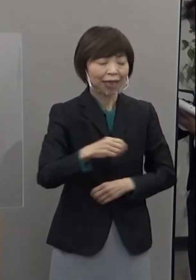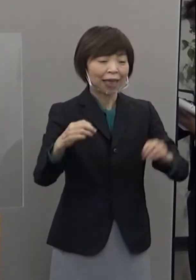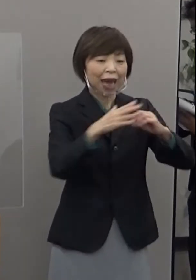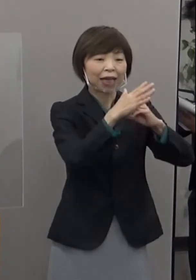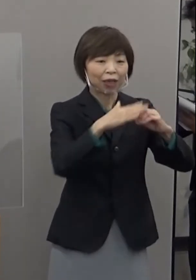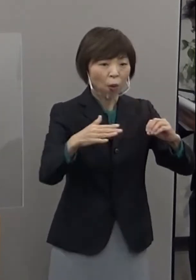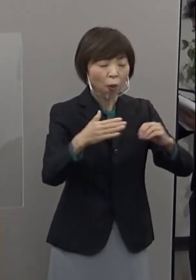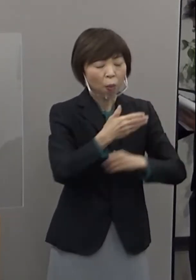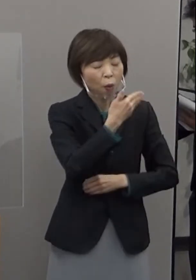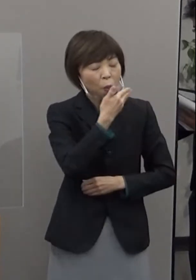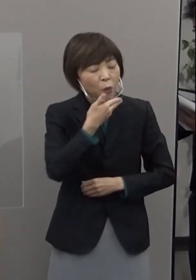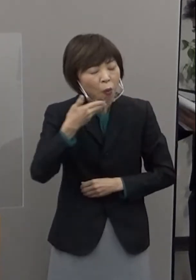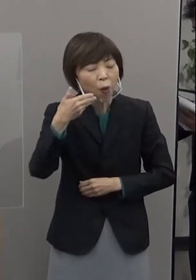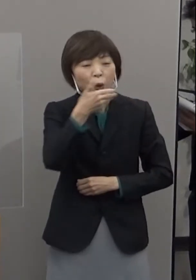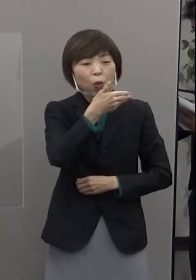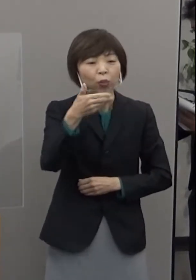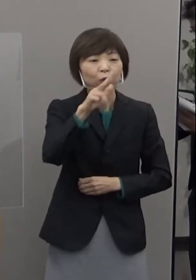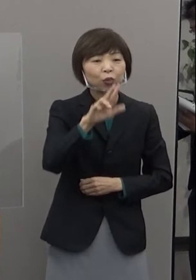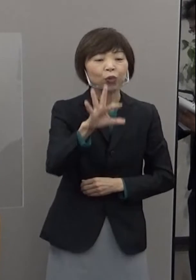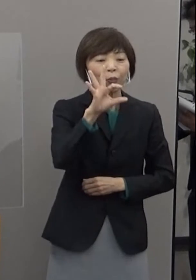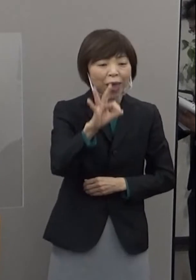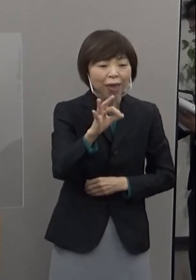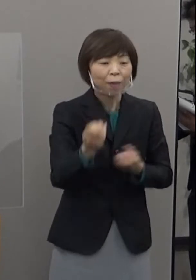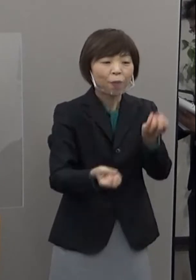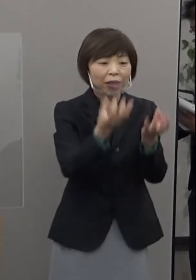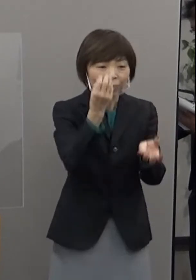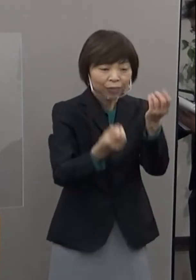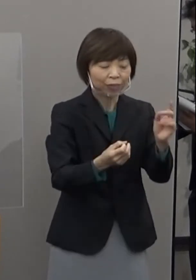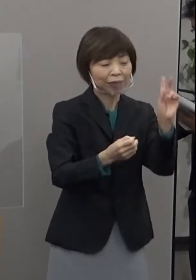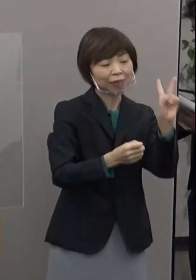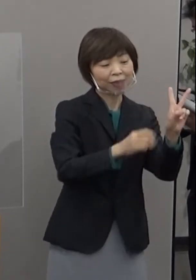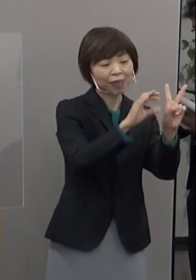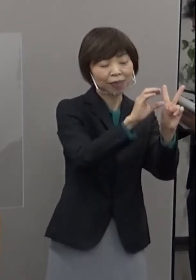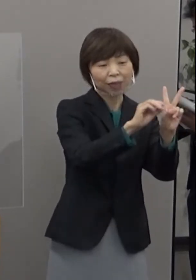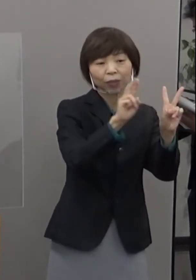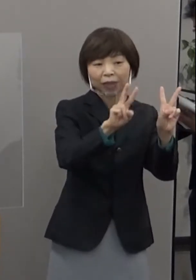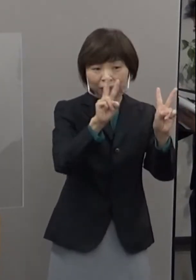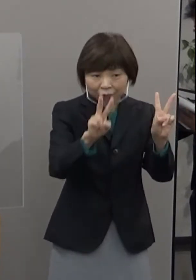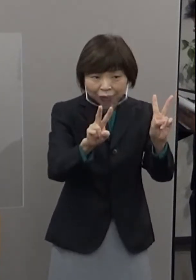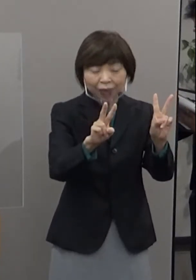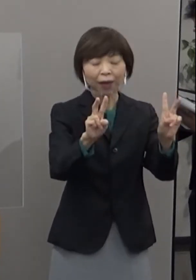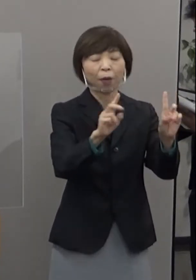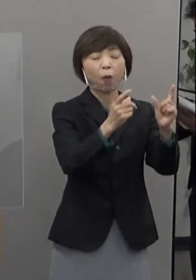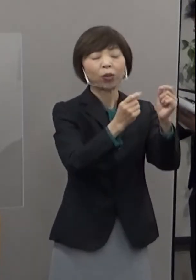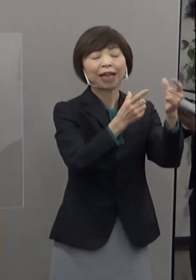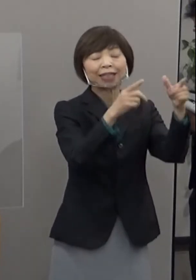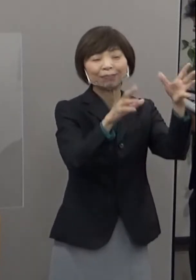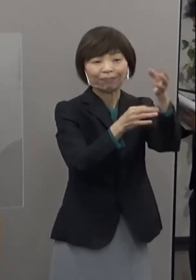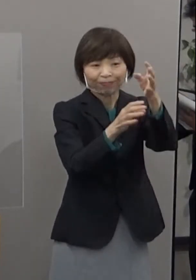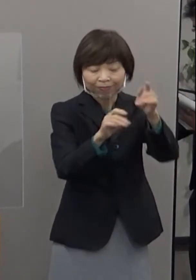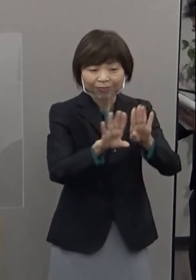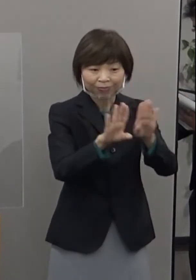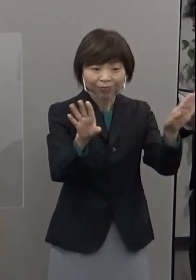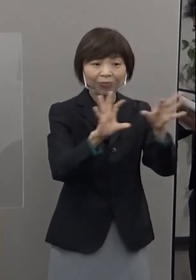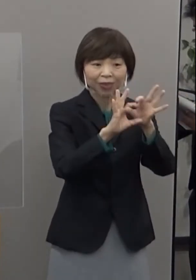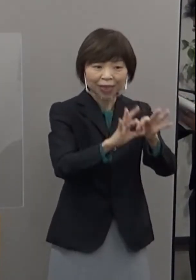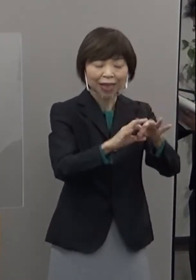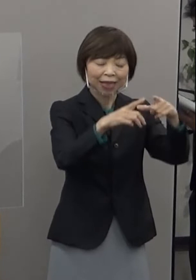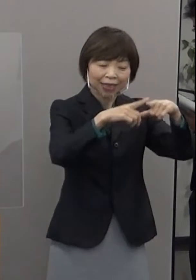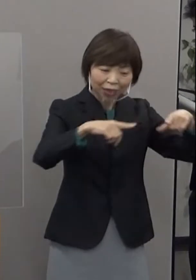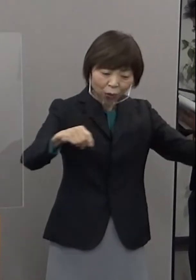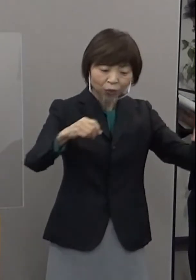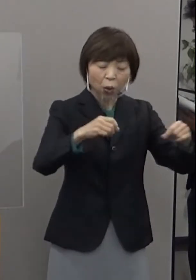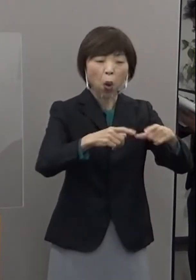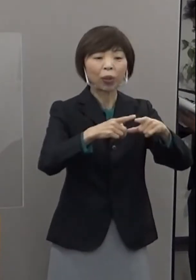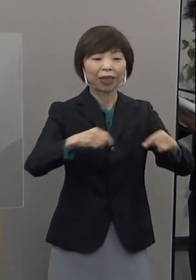が同日開催をされますので、全国の日本遺産ストーリーを体